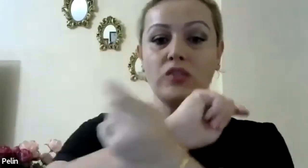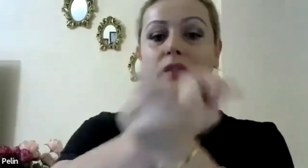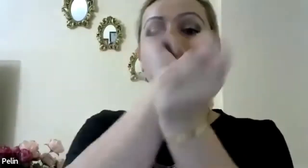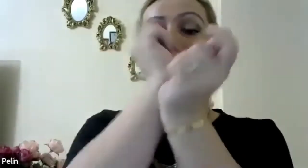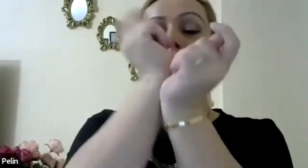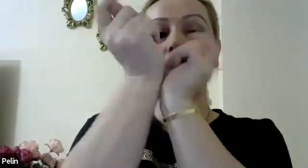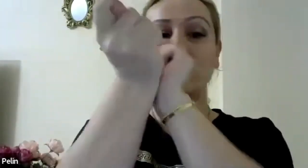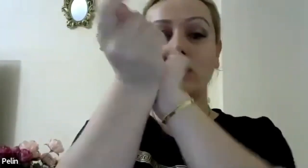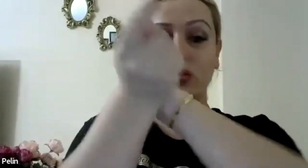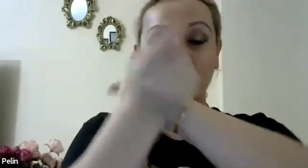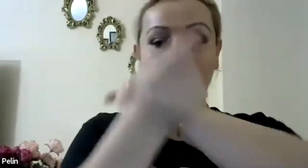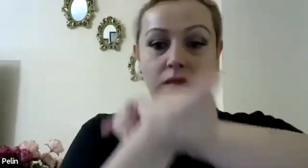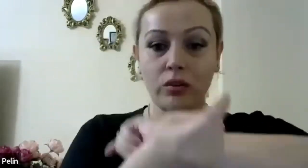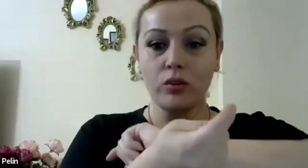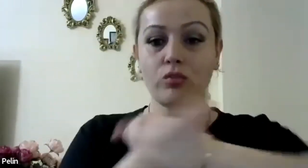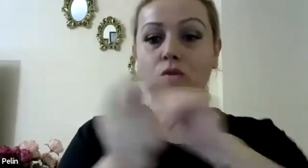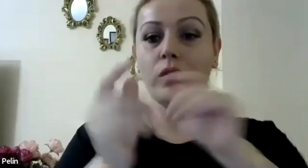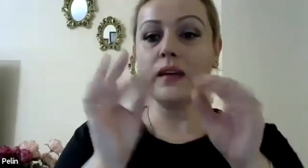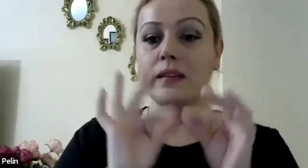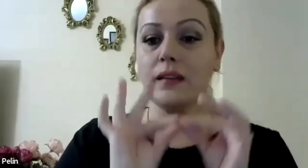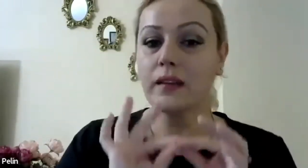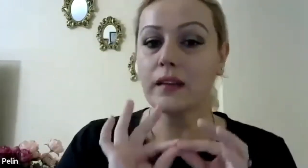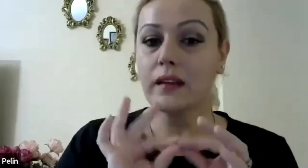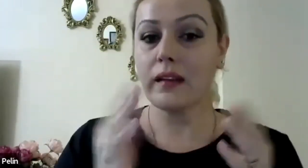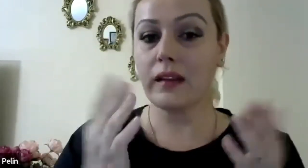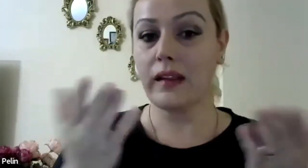birleştirip yana doğru çeviriyoruz. Soyadın ne?